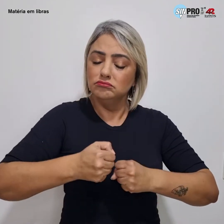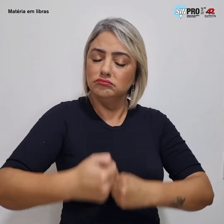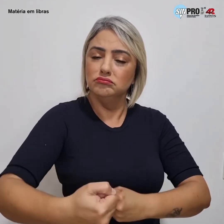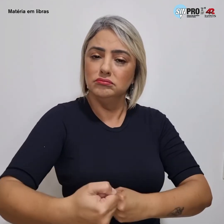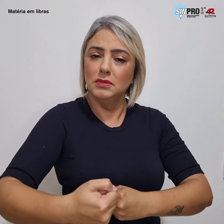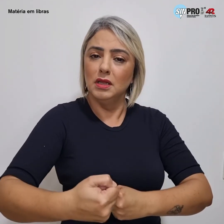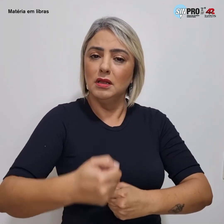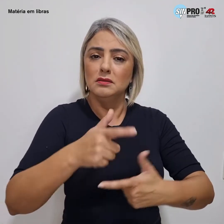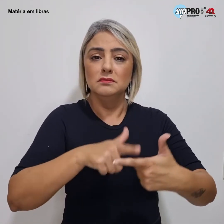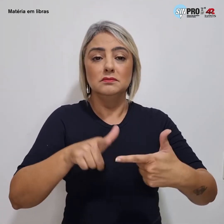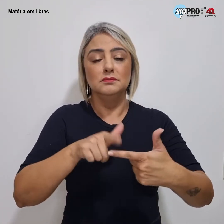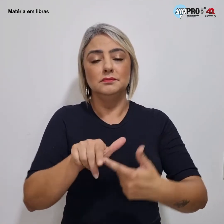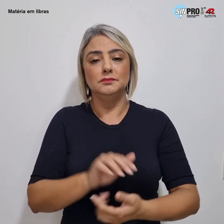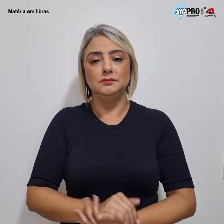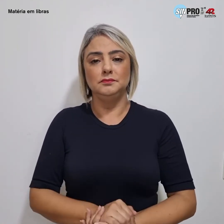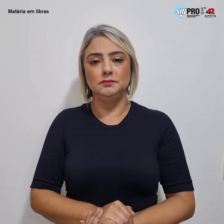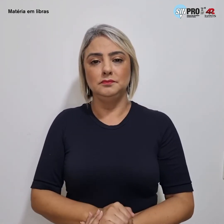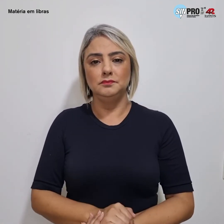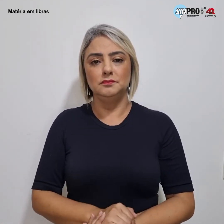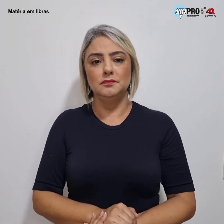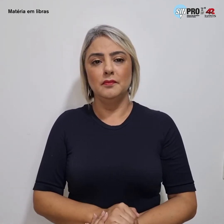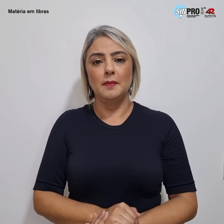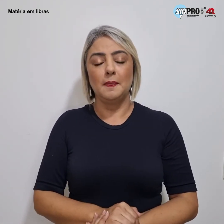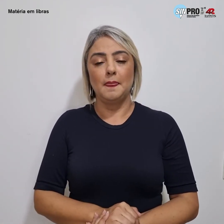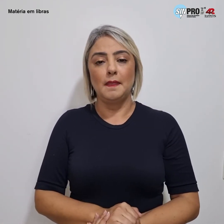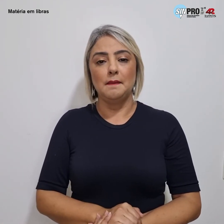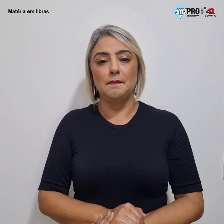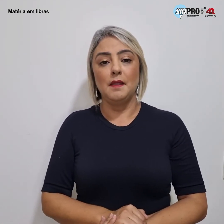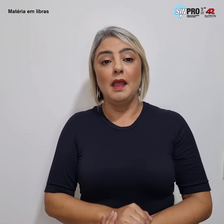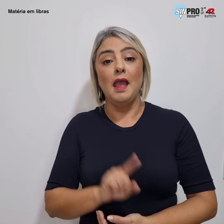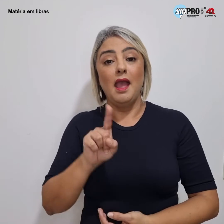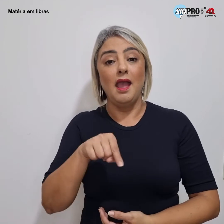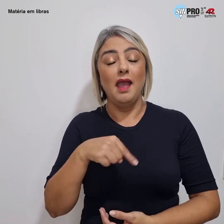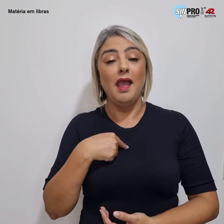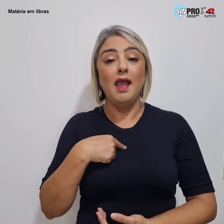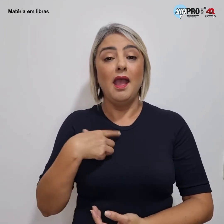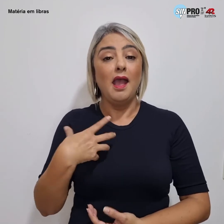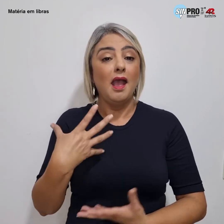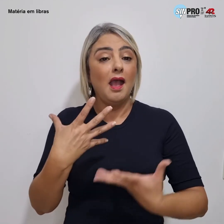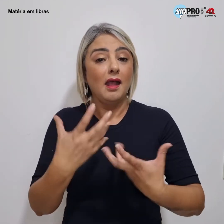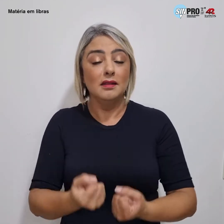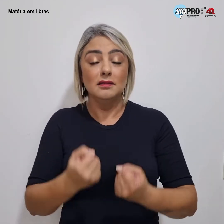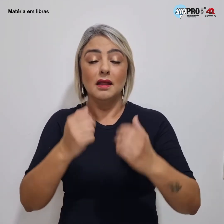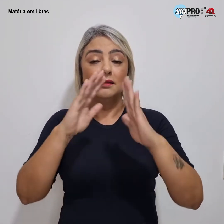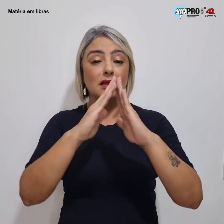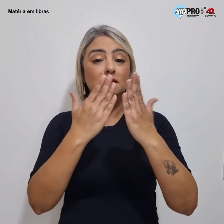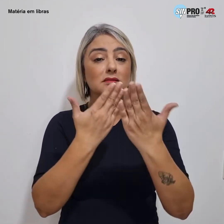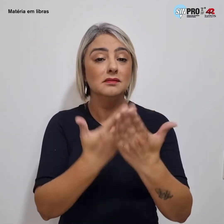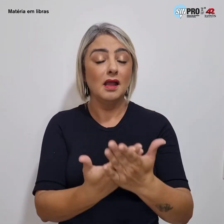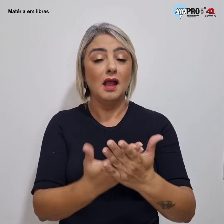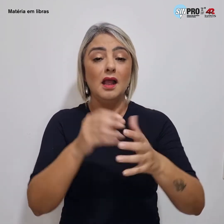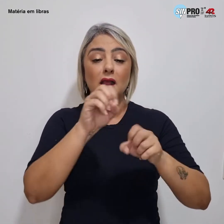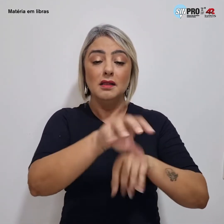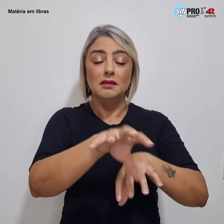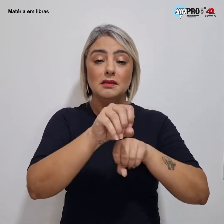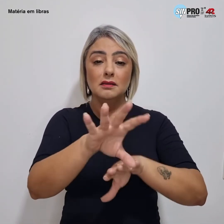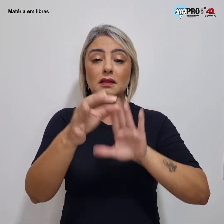de combater esse problema. Ou seja, é adotar nas escolas a